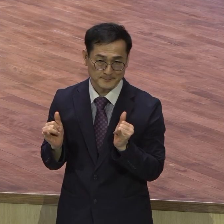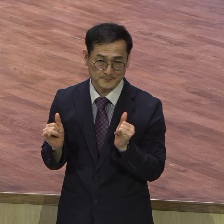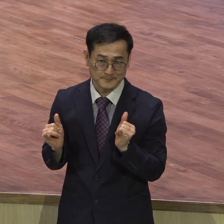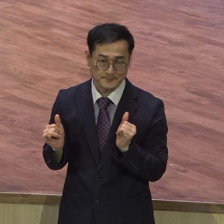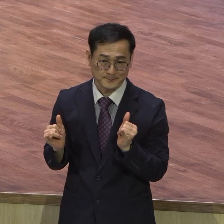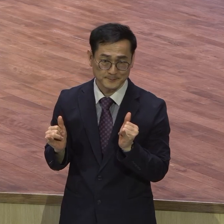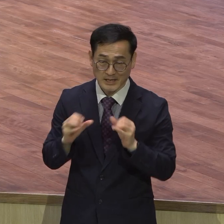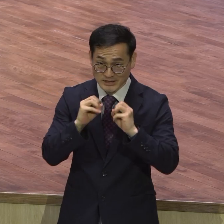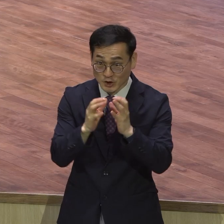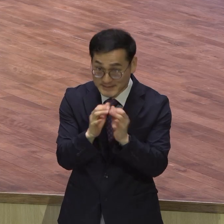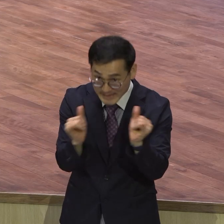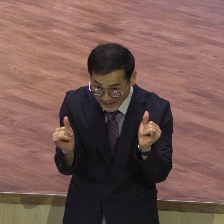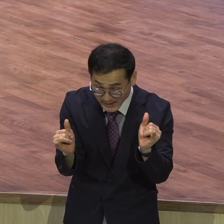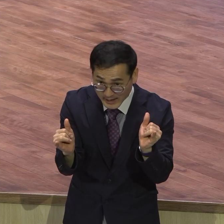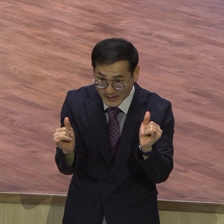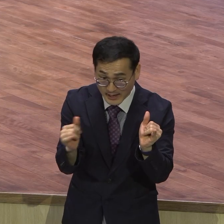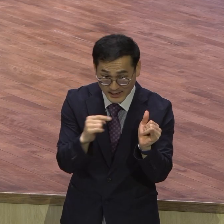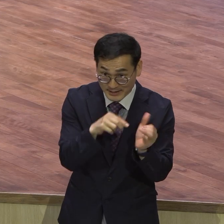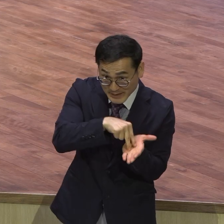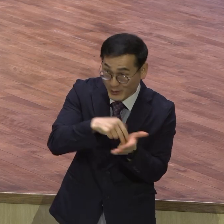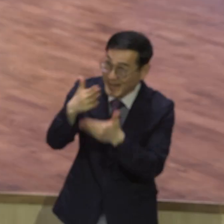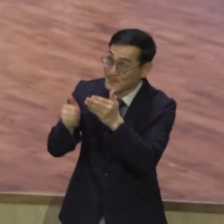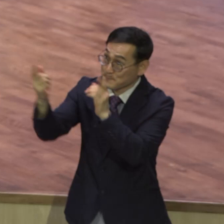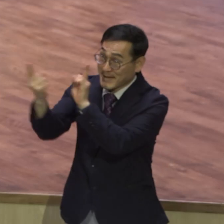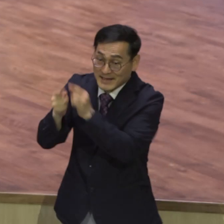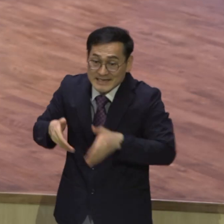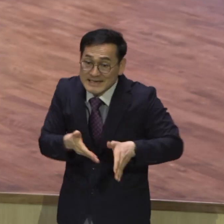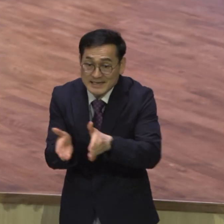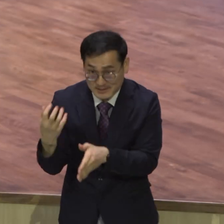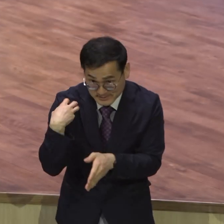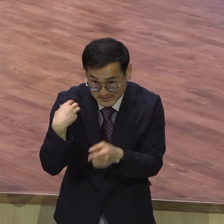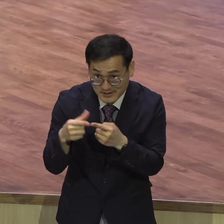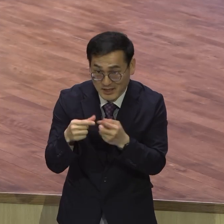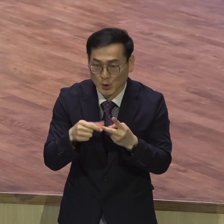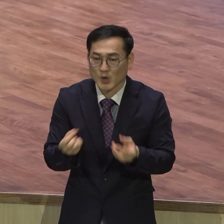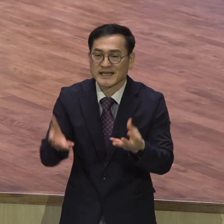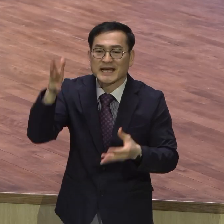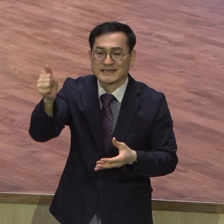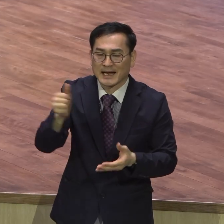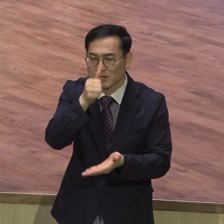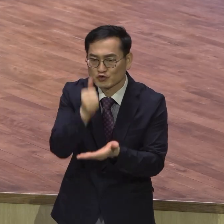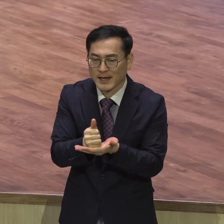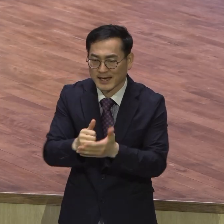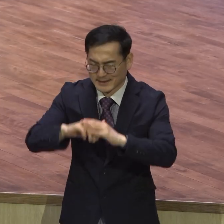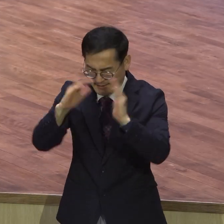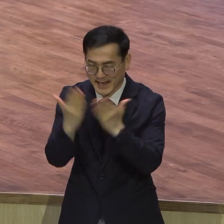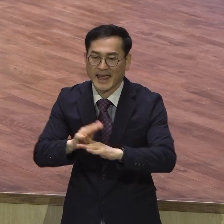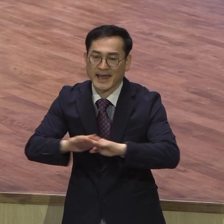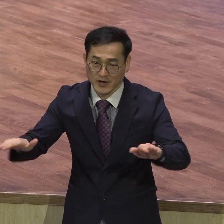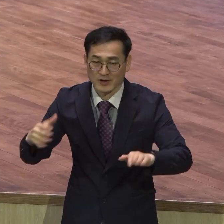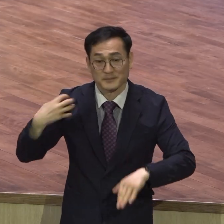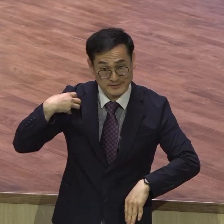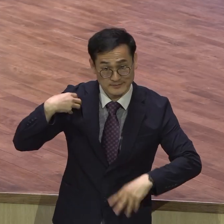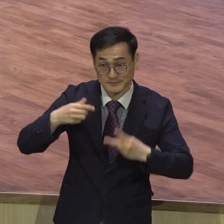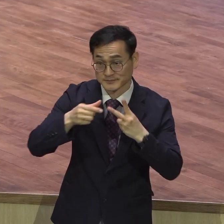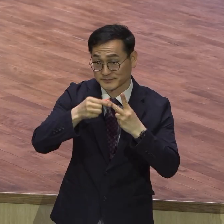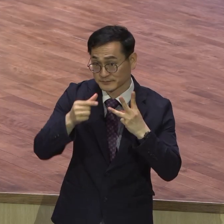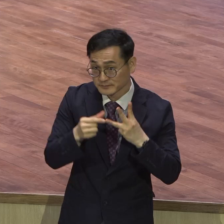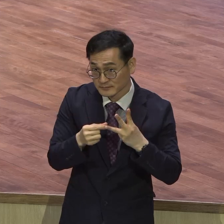선지자로서의 하나님 만나는 길이 되셨고 제사장으로서 모든 사람의 죄를 다 완벽하게 해결하시는 사역을